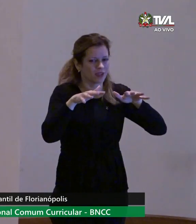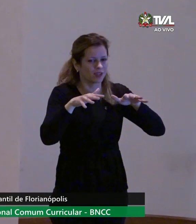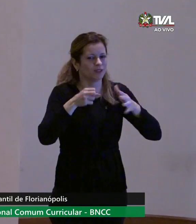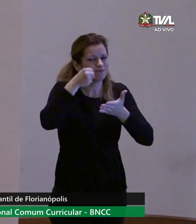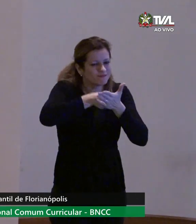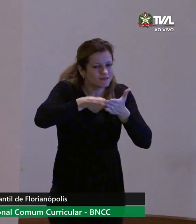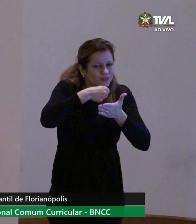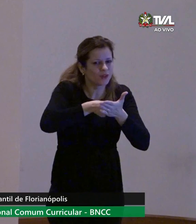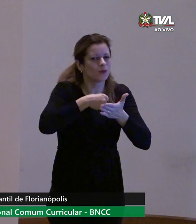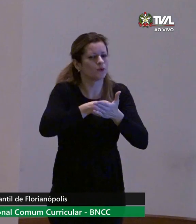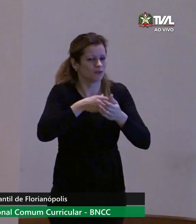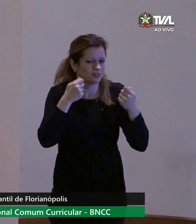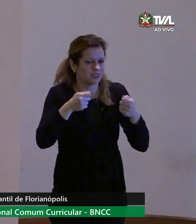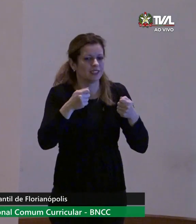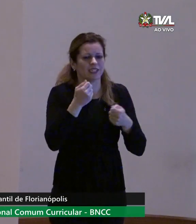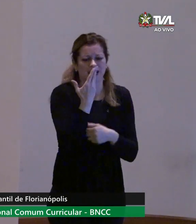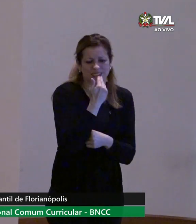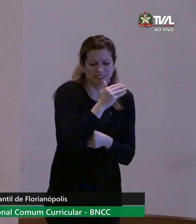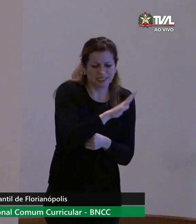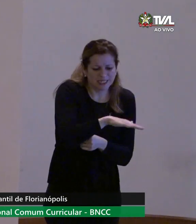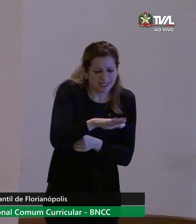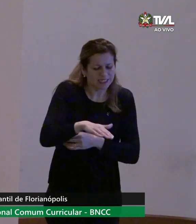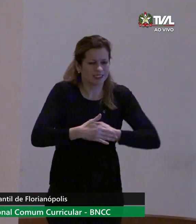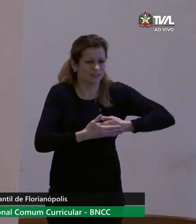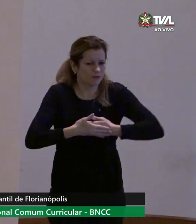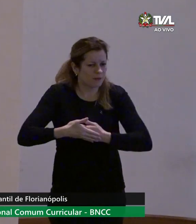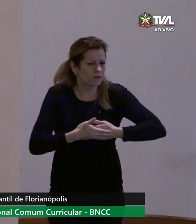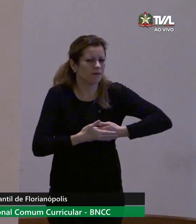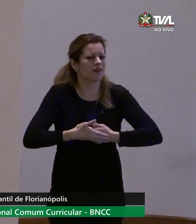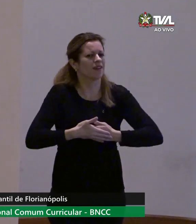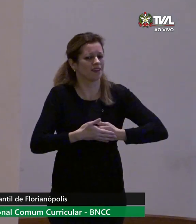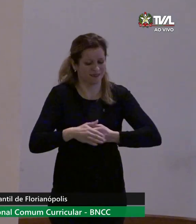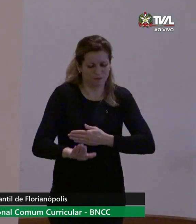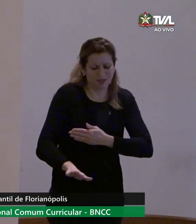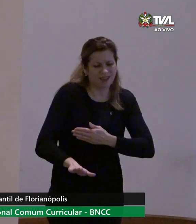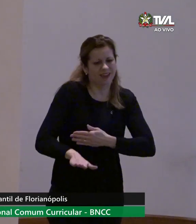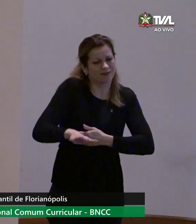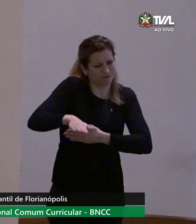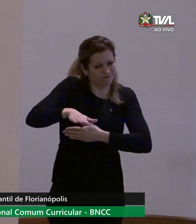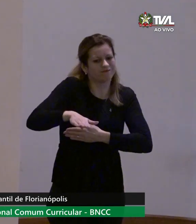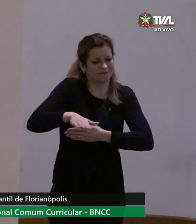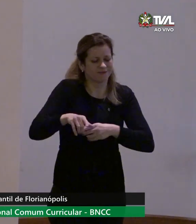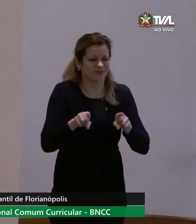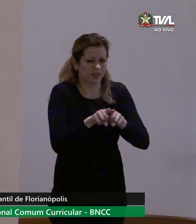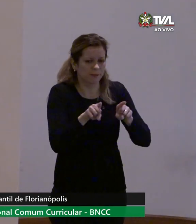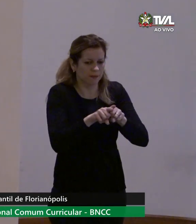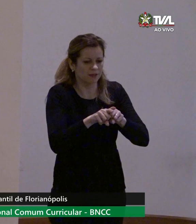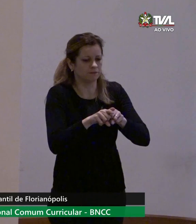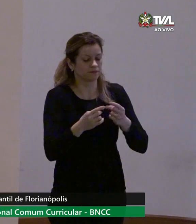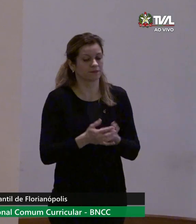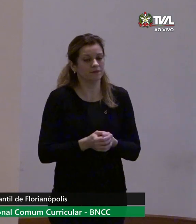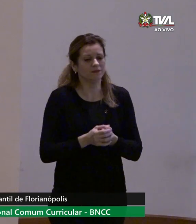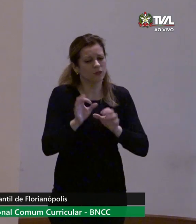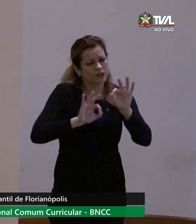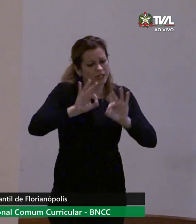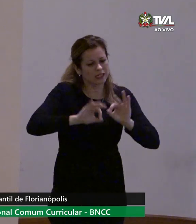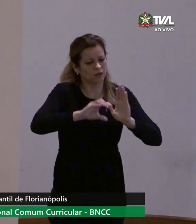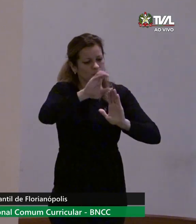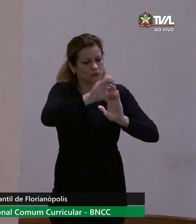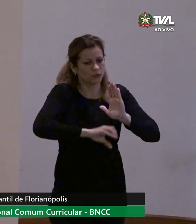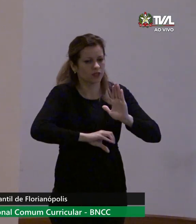por grupos etários na entre bebês crianças bem pequenas e crianças pequenas mas também a possibilidade de organização de um currículo